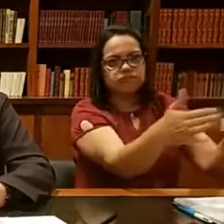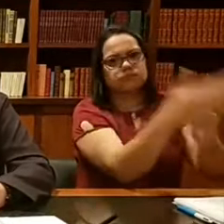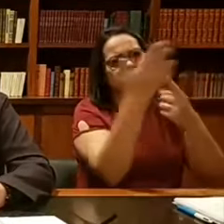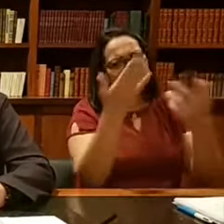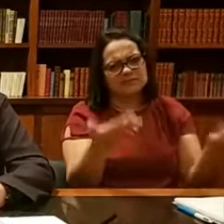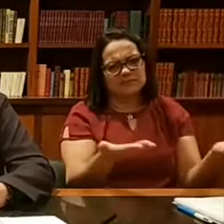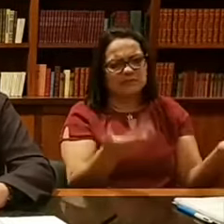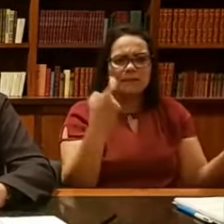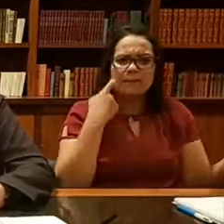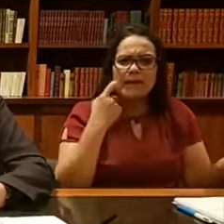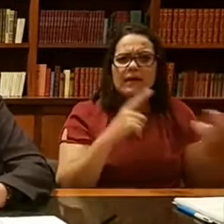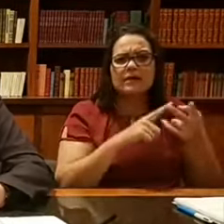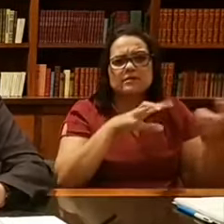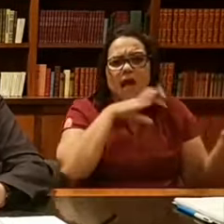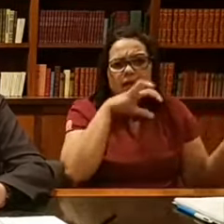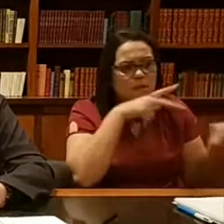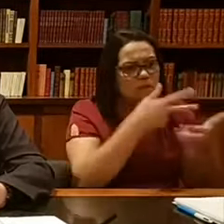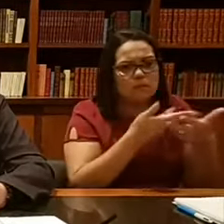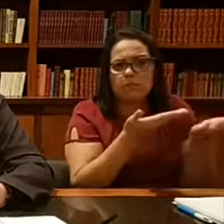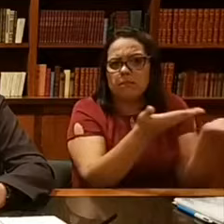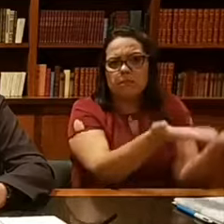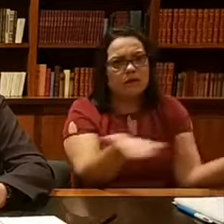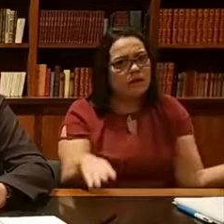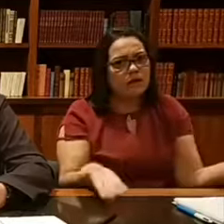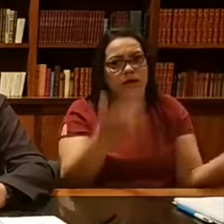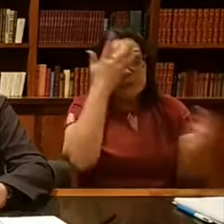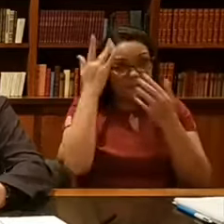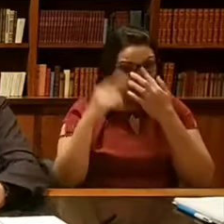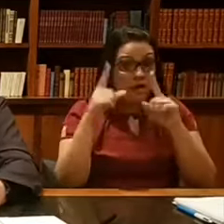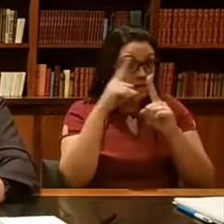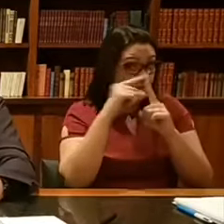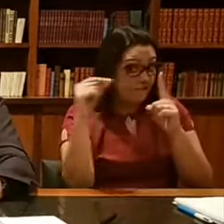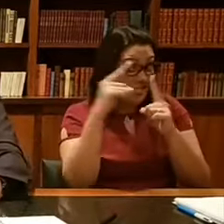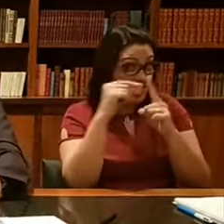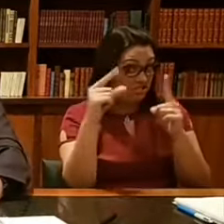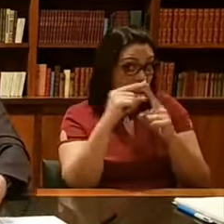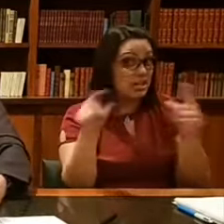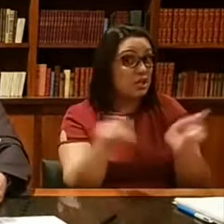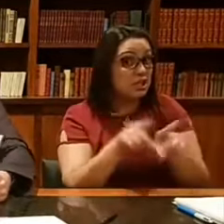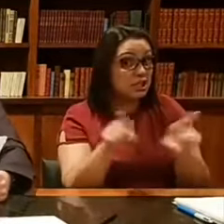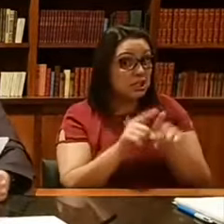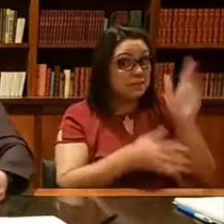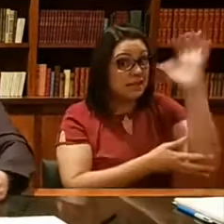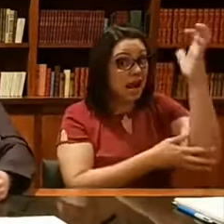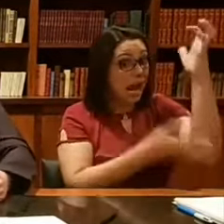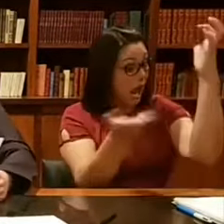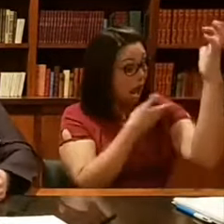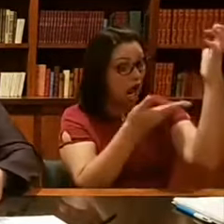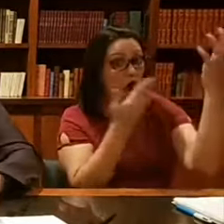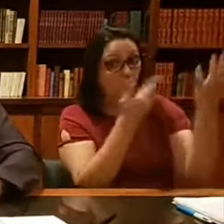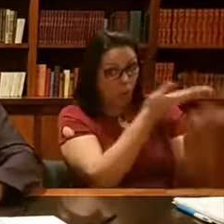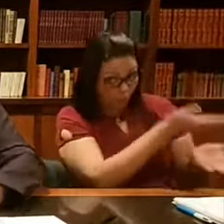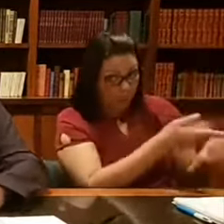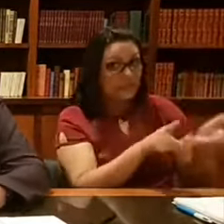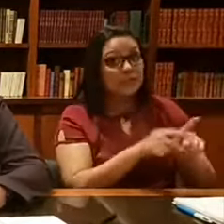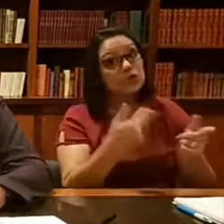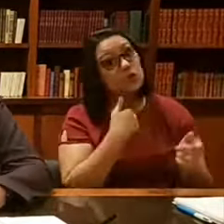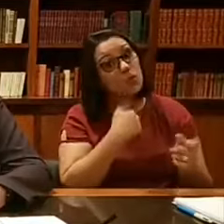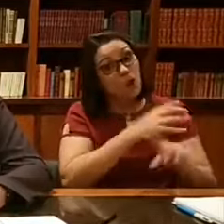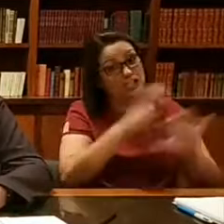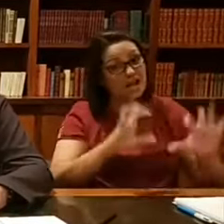peixe, o animal. Quem é vegetariano também está comendo, está cortando o pé de alface. Não pode cortar pé de alface também, tá